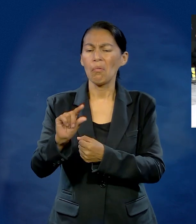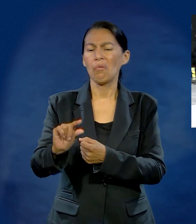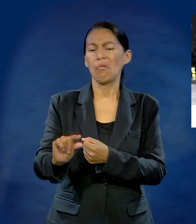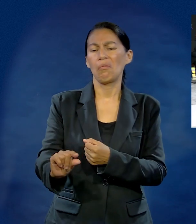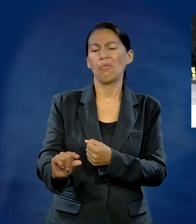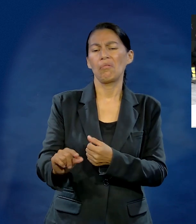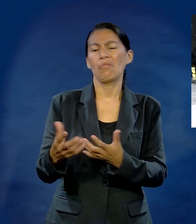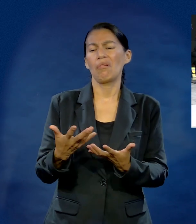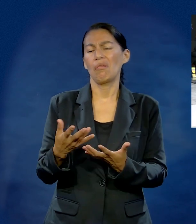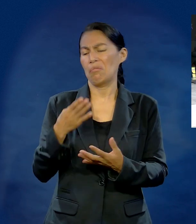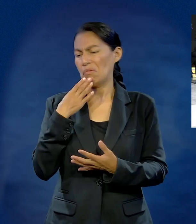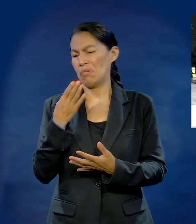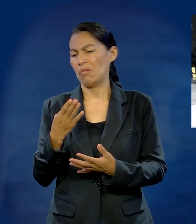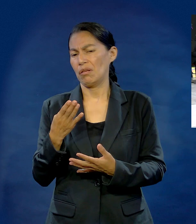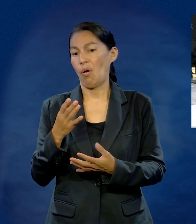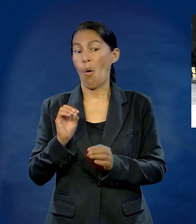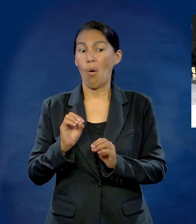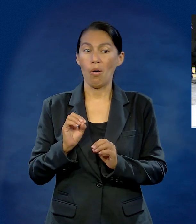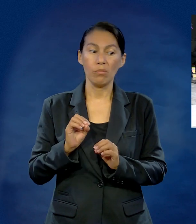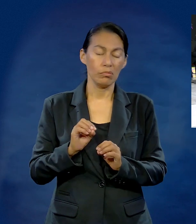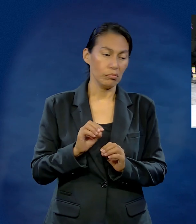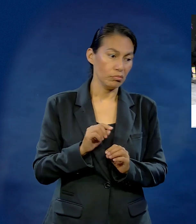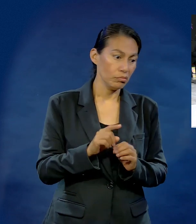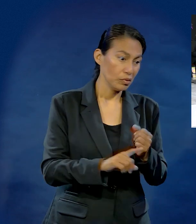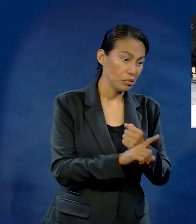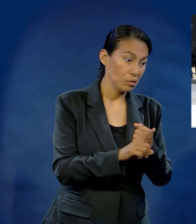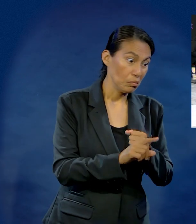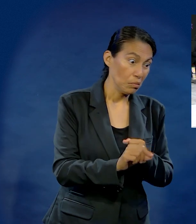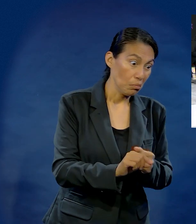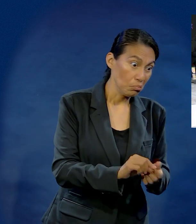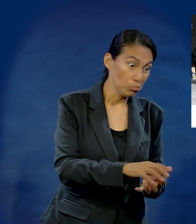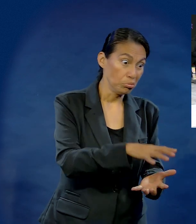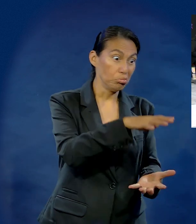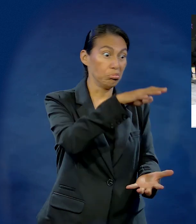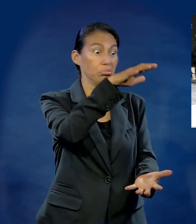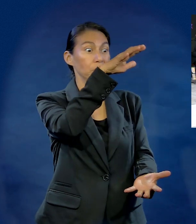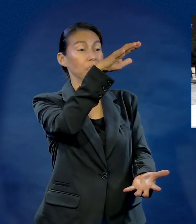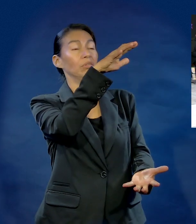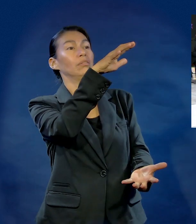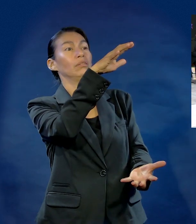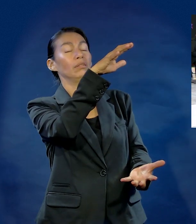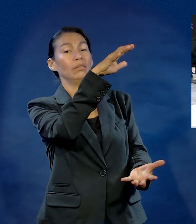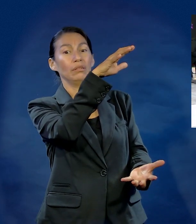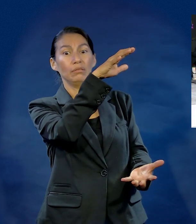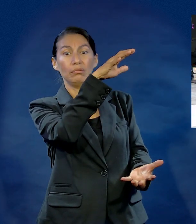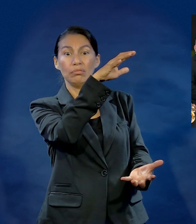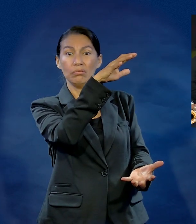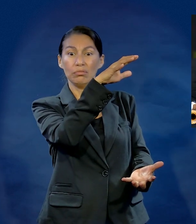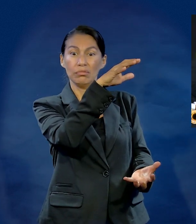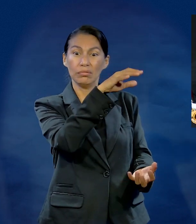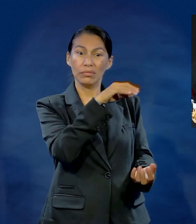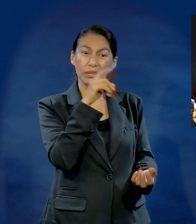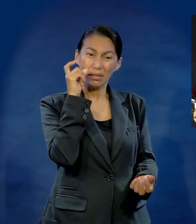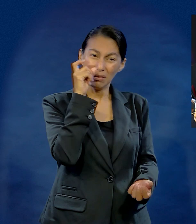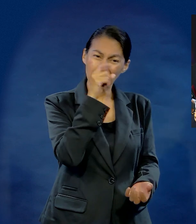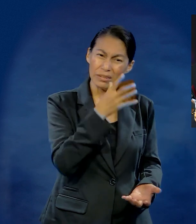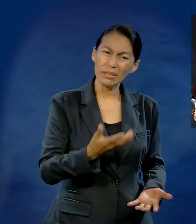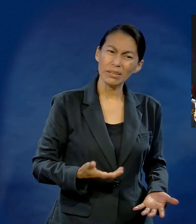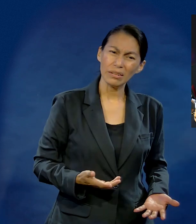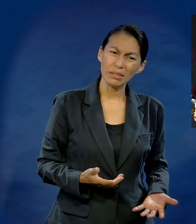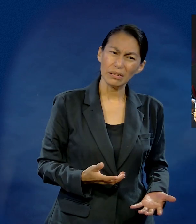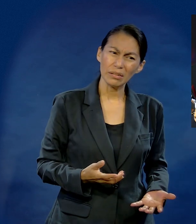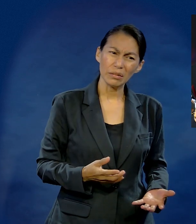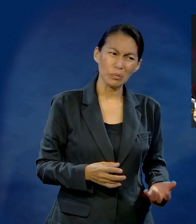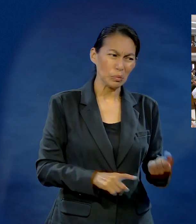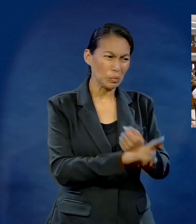problema llega, la actitud que yo tengo hacia él puede darle dos direcciones. O lo